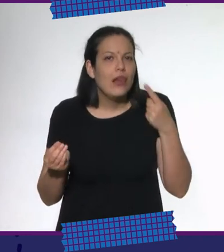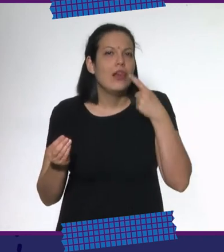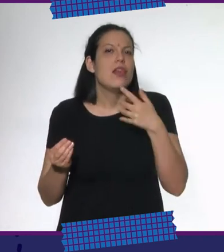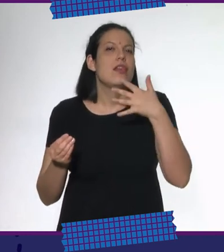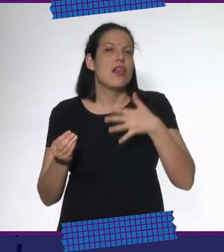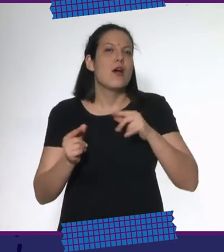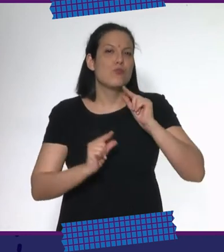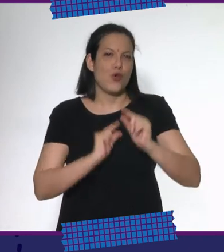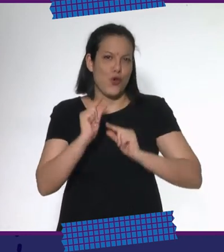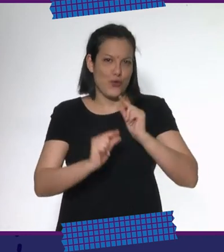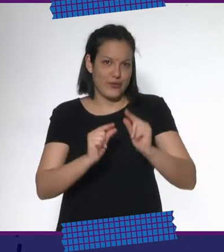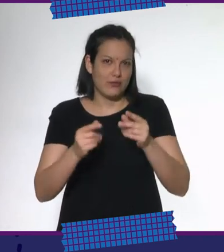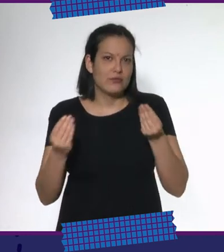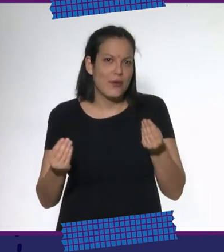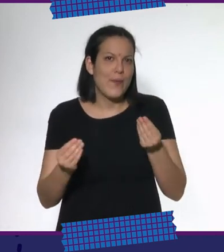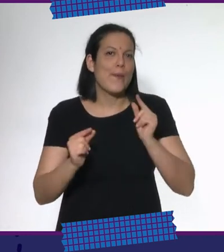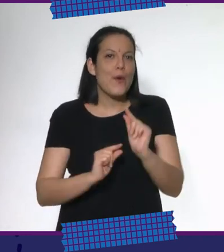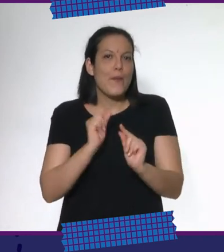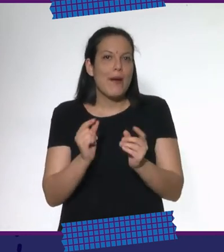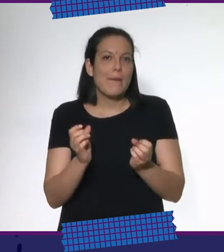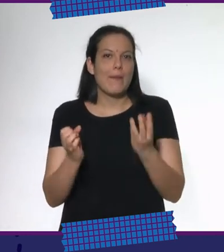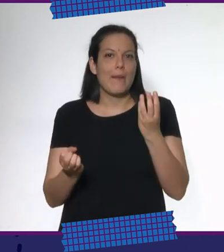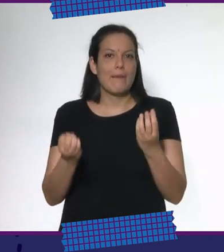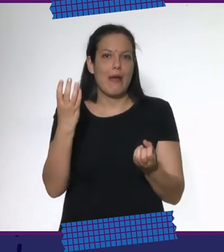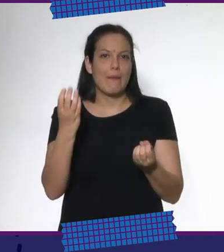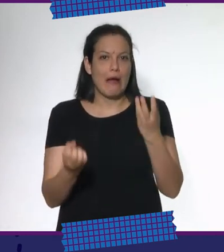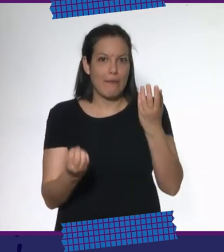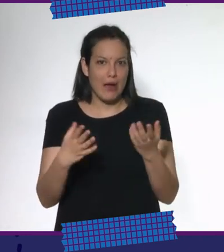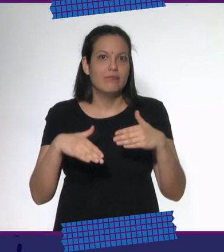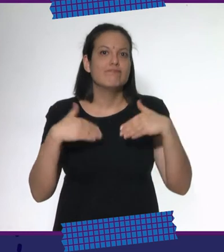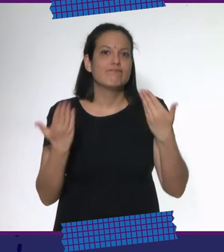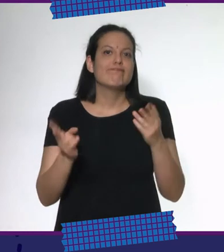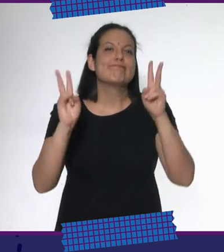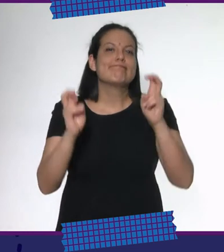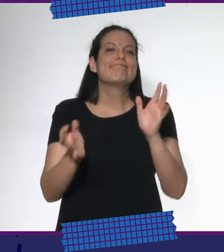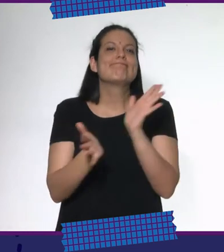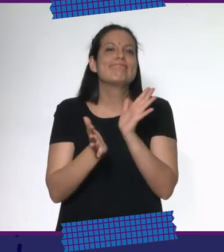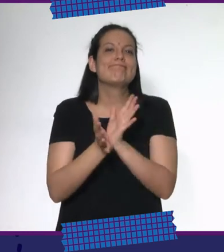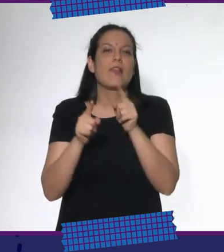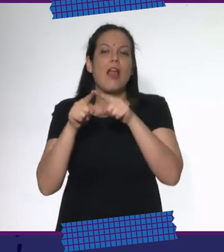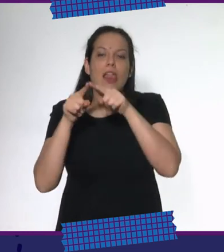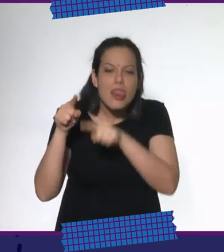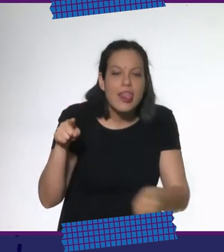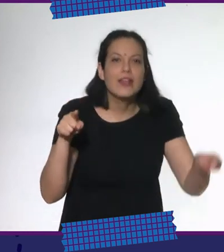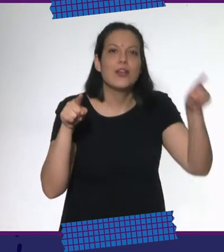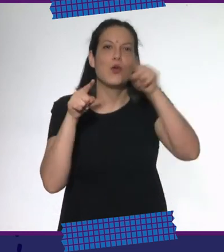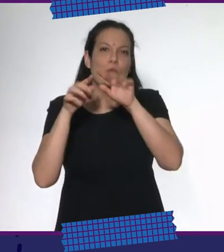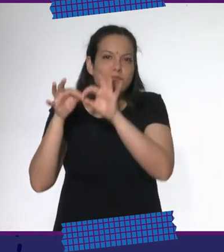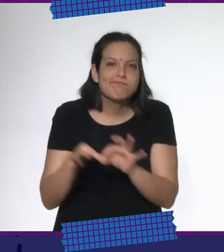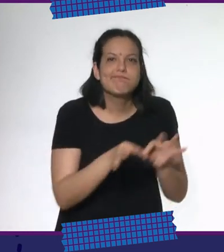proceso en el cual se van manifestando, y por eso hablamos de un círculo de violencia, en el que se muestran las